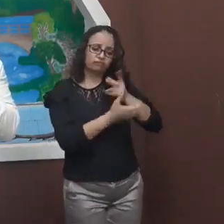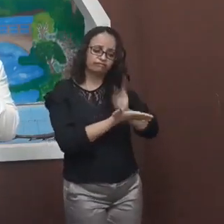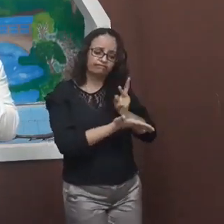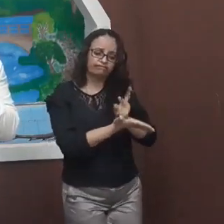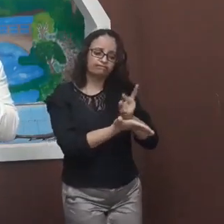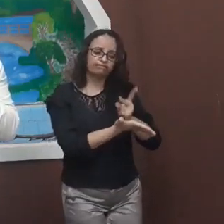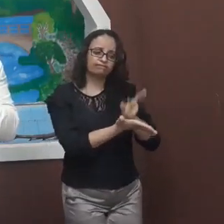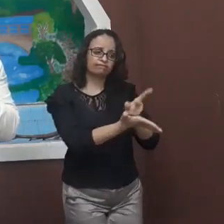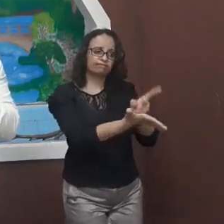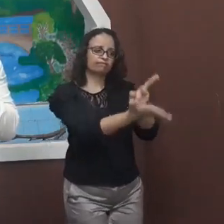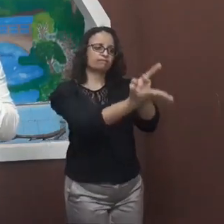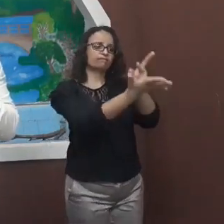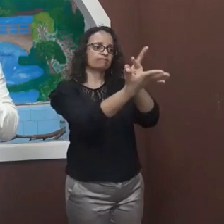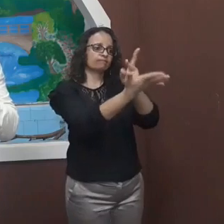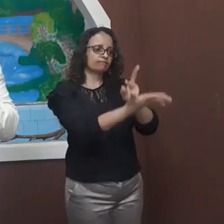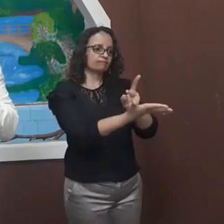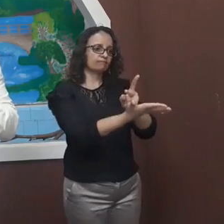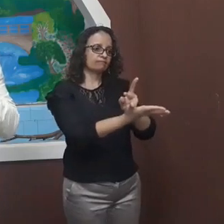Persevere.